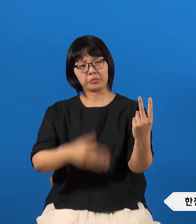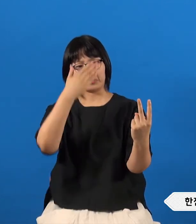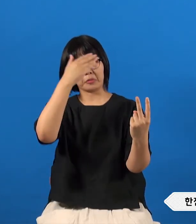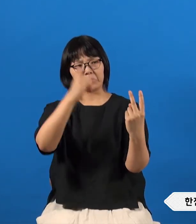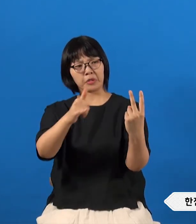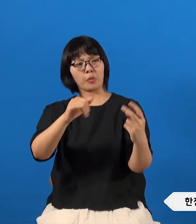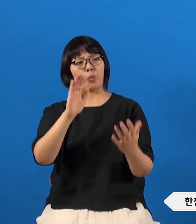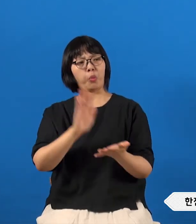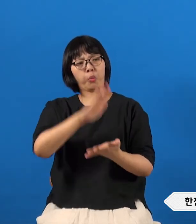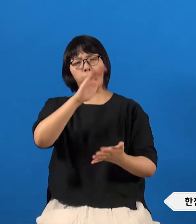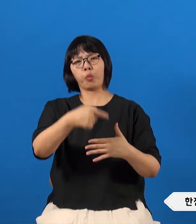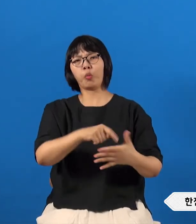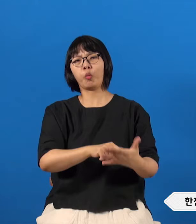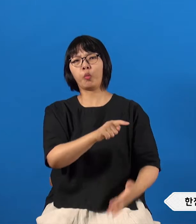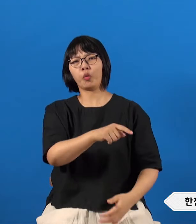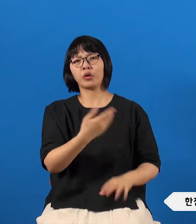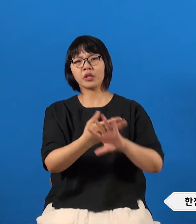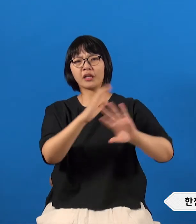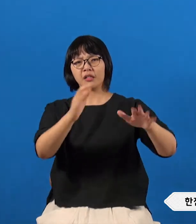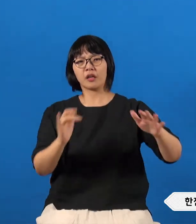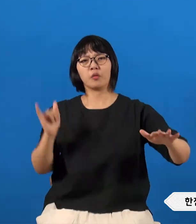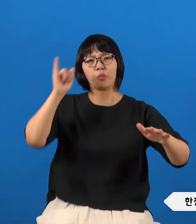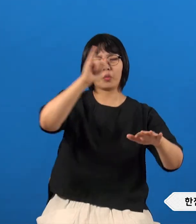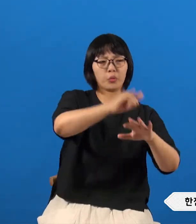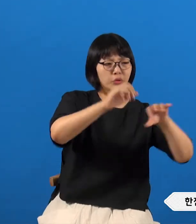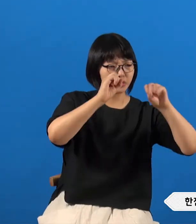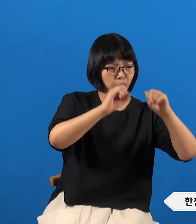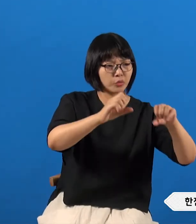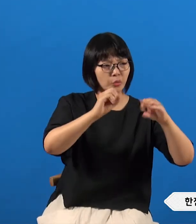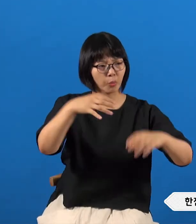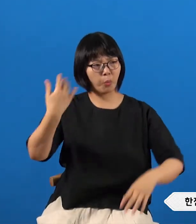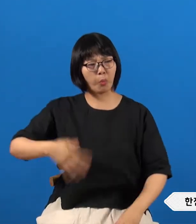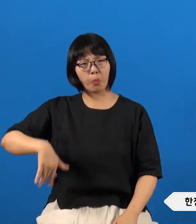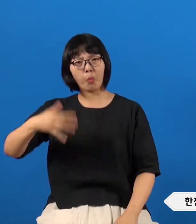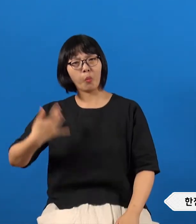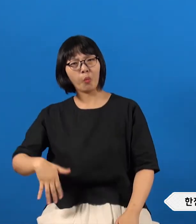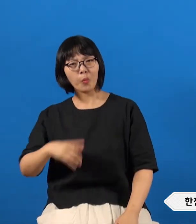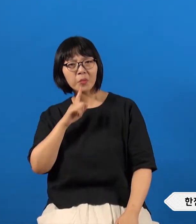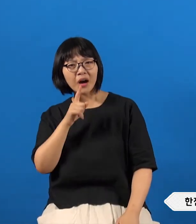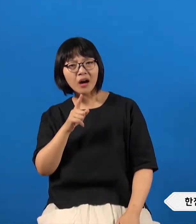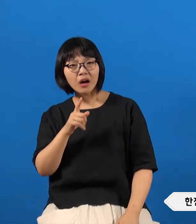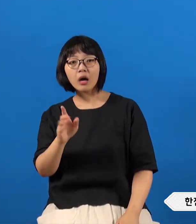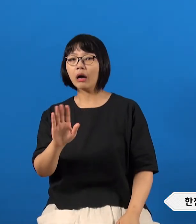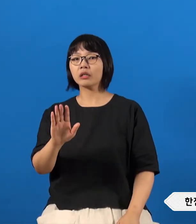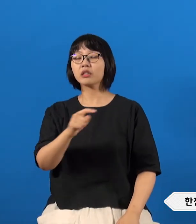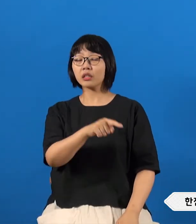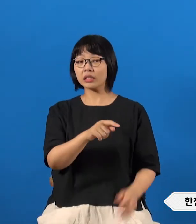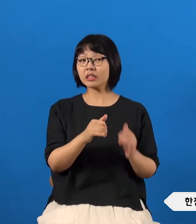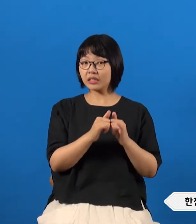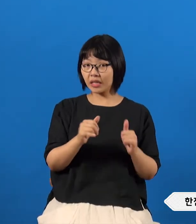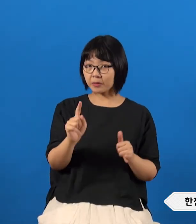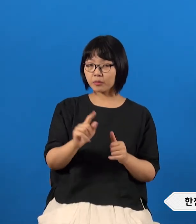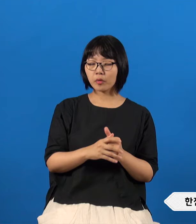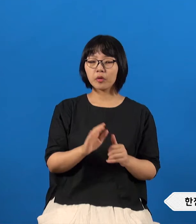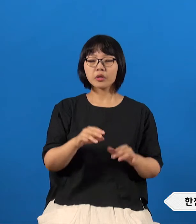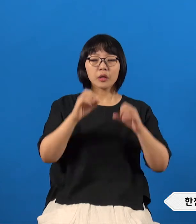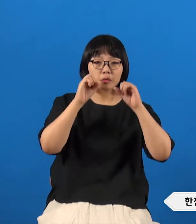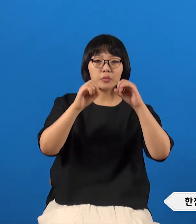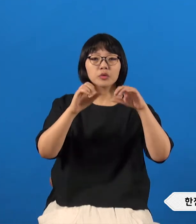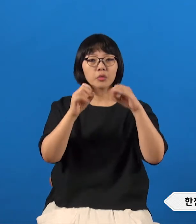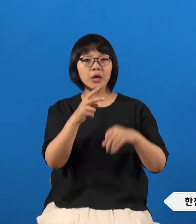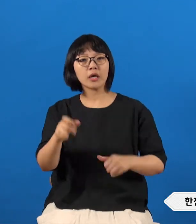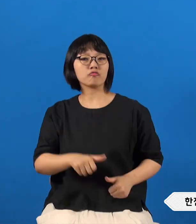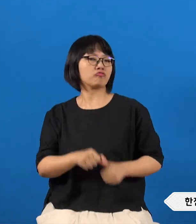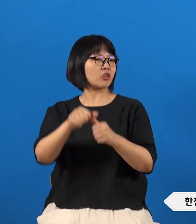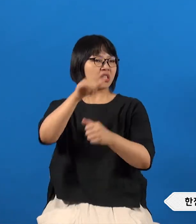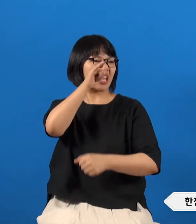사람들이 대단하다, 해외까지 와서 대단하다 싶으시지요? 그 사람들은 그렇게 해야 구원받는